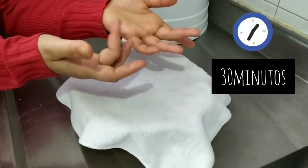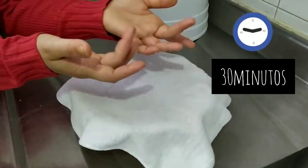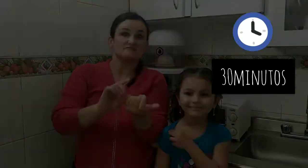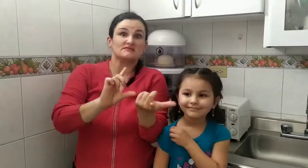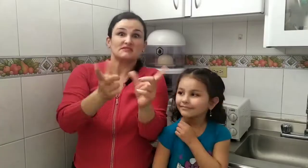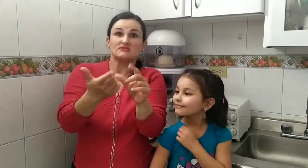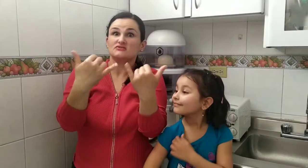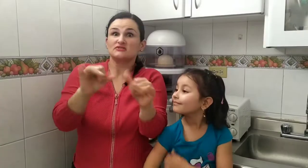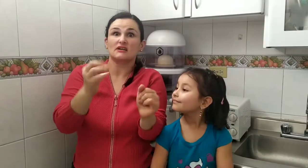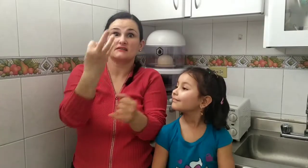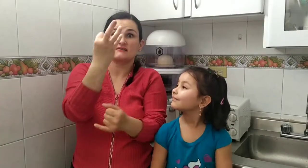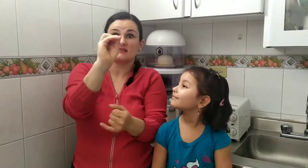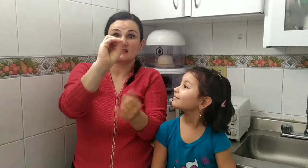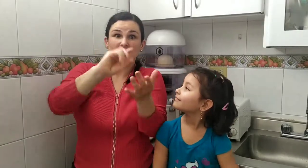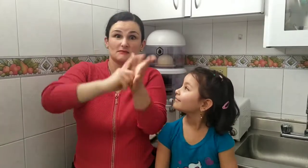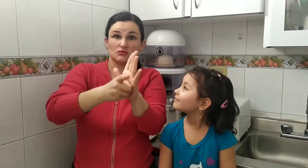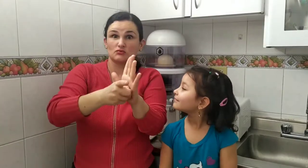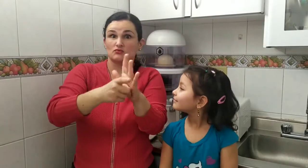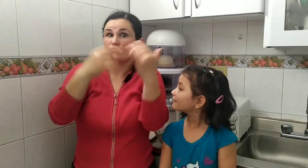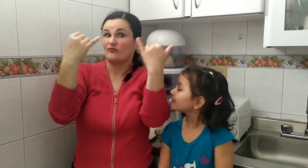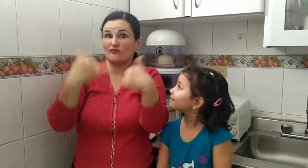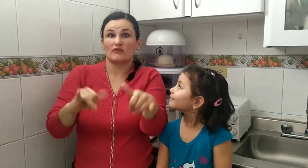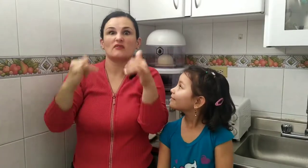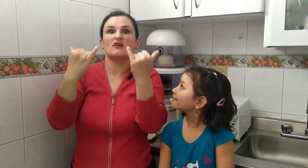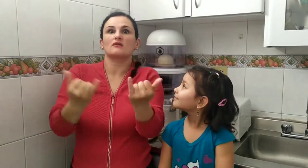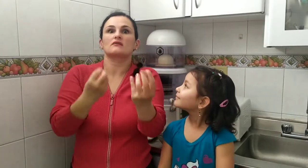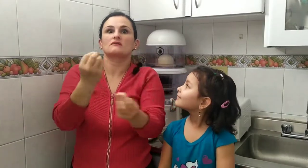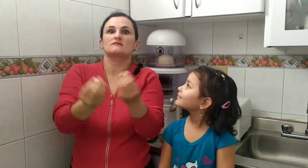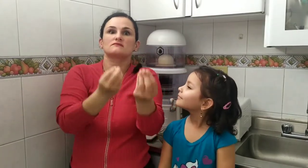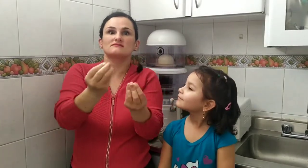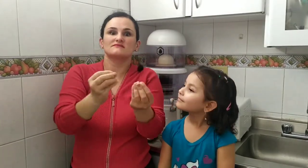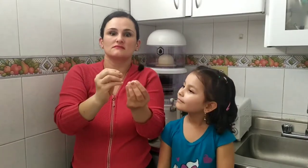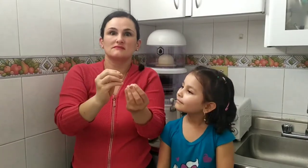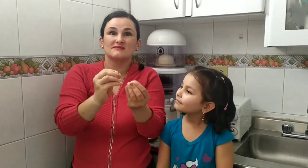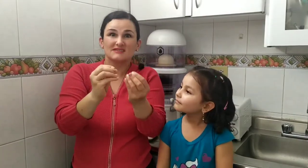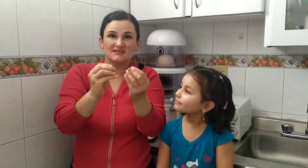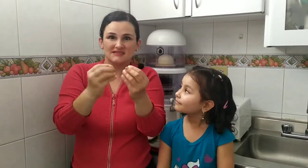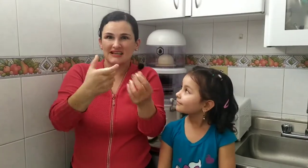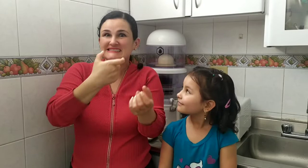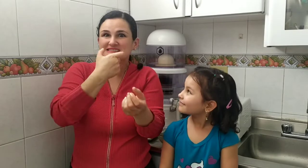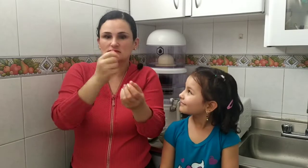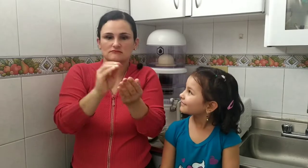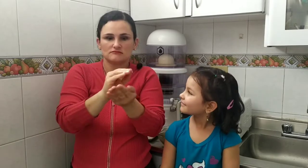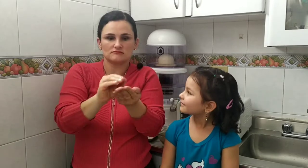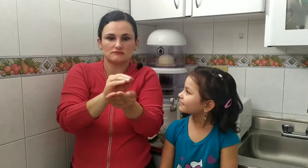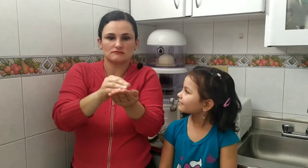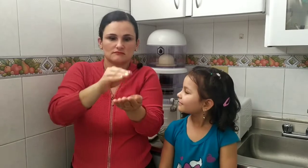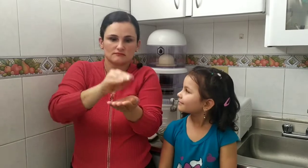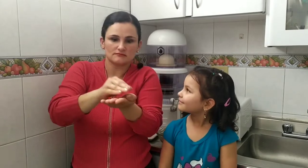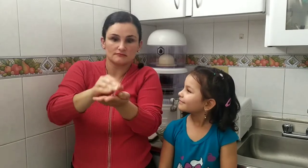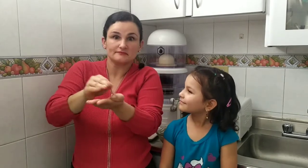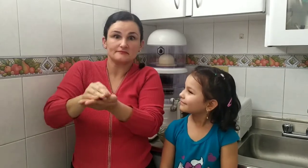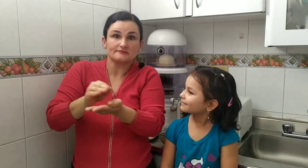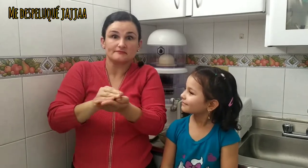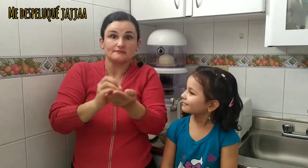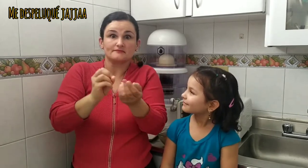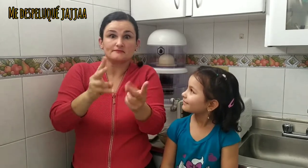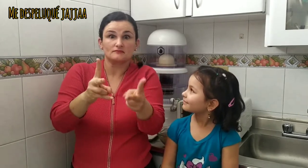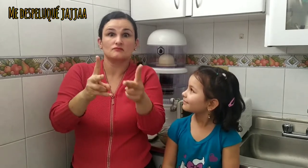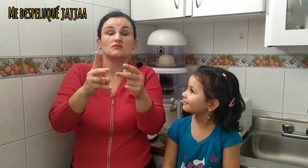minutos. Listo, ya pasaron nuestros 30 minutos, ahora lo que vamos a hacer es que vamos a hacer las bolitas